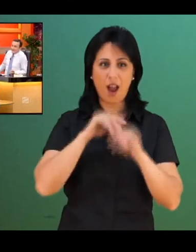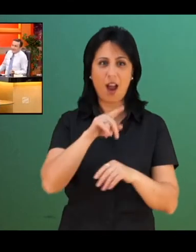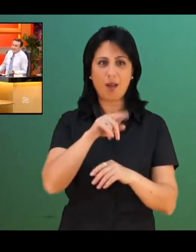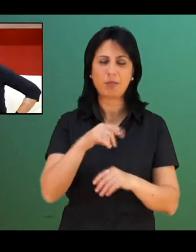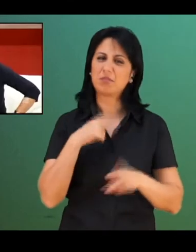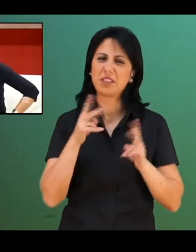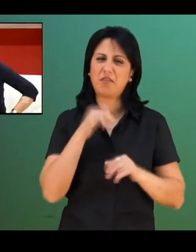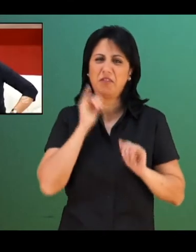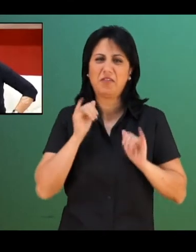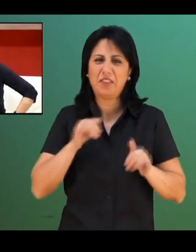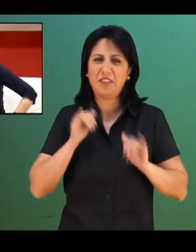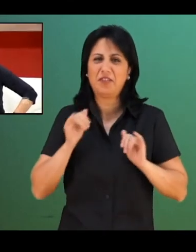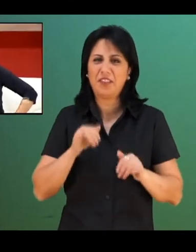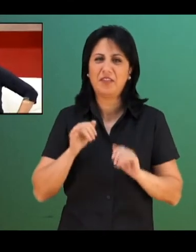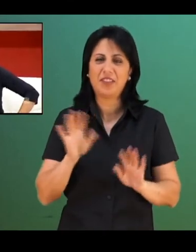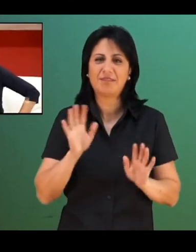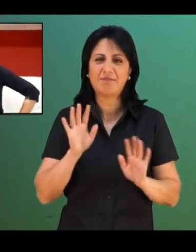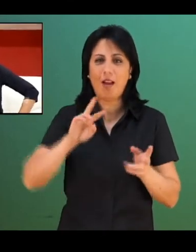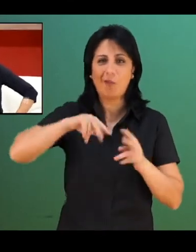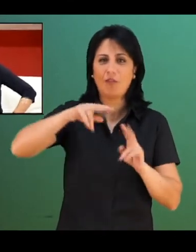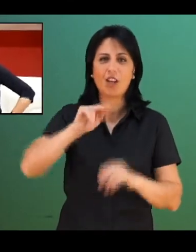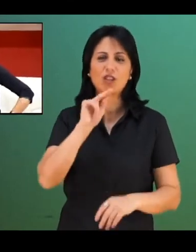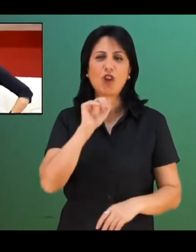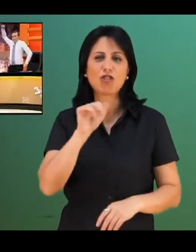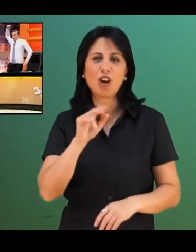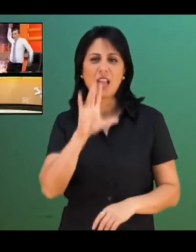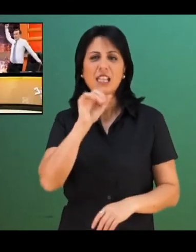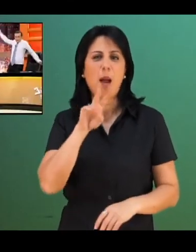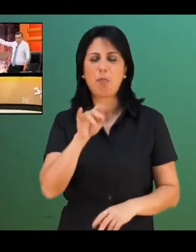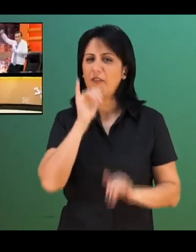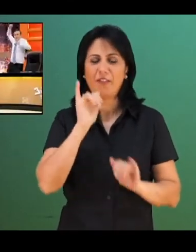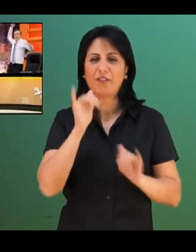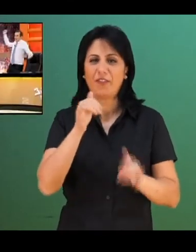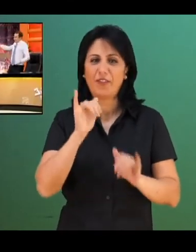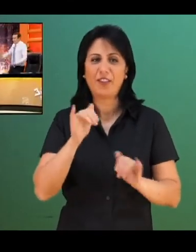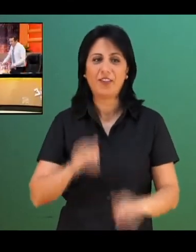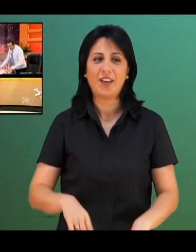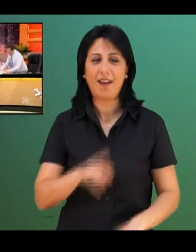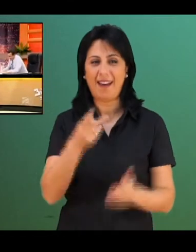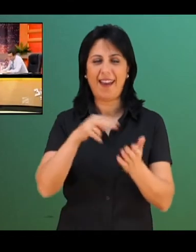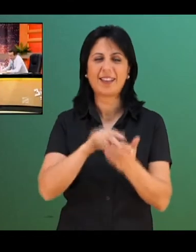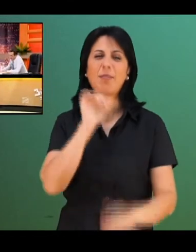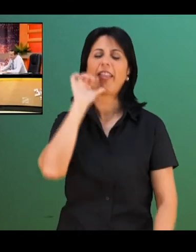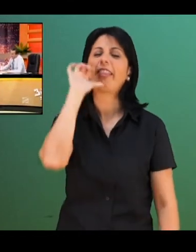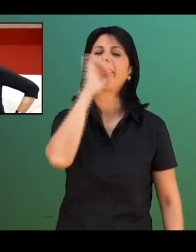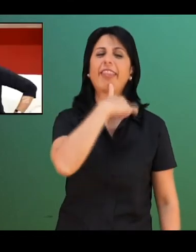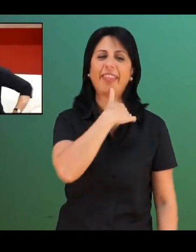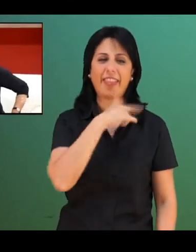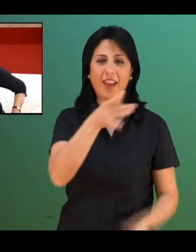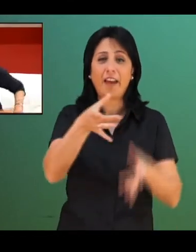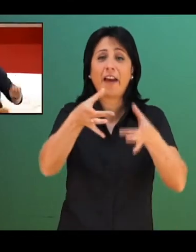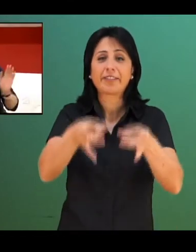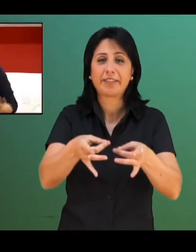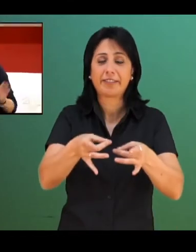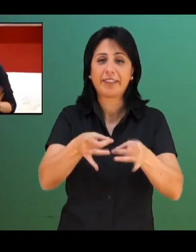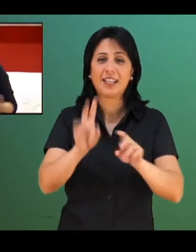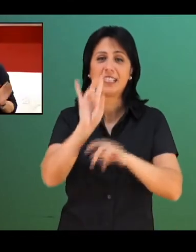დგომა, როგორ ეზარება. როგორ შეიძლება? მიწაპებული. სექსი ემალო, როგორ არის ამ ის?